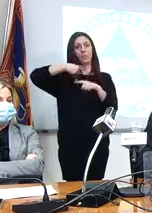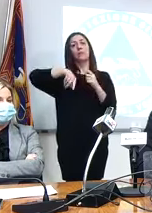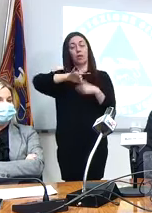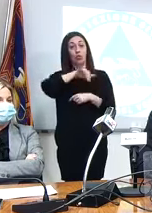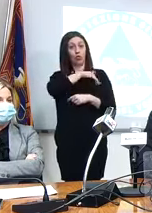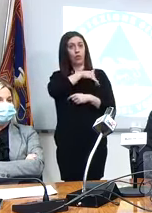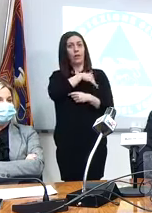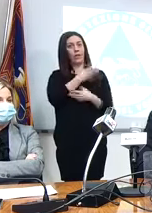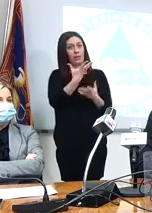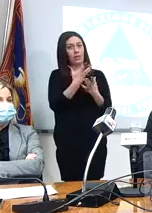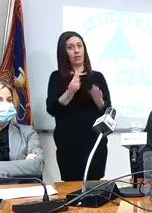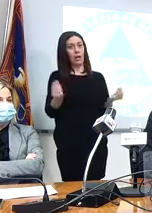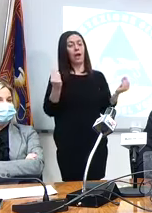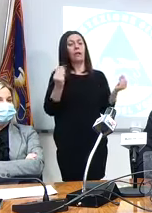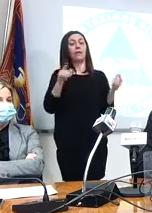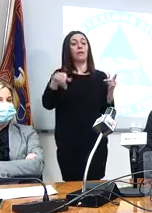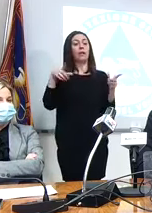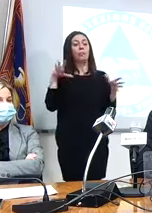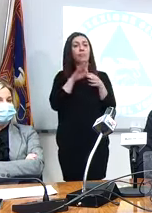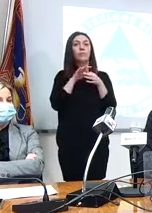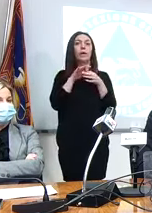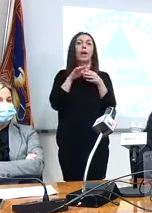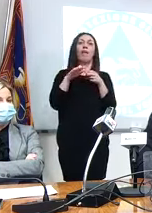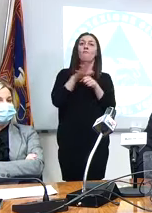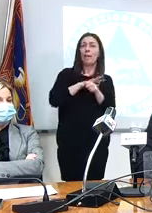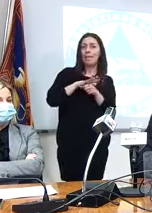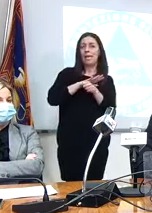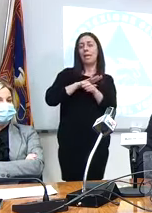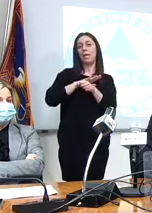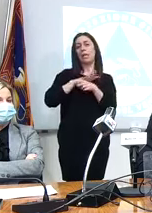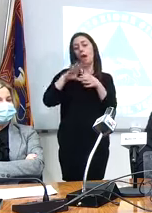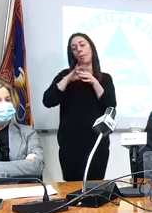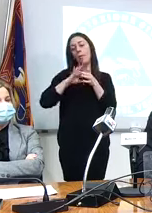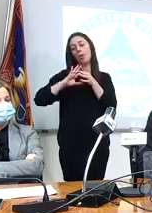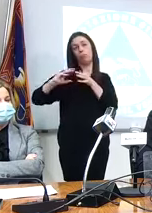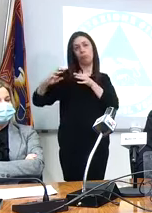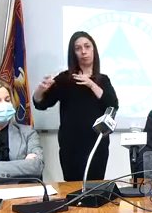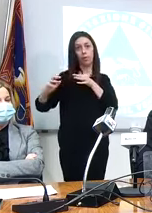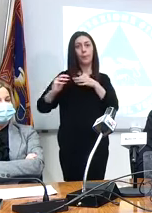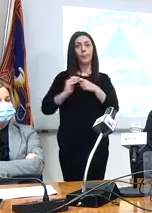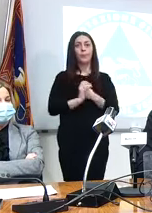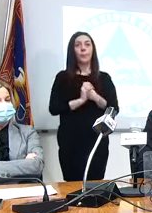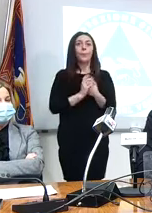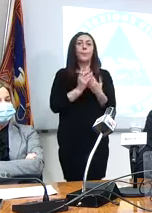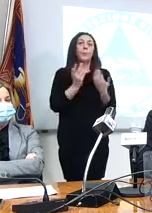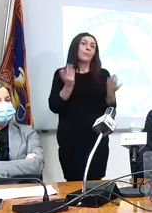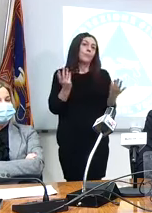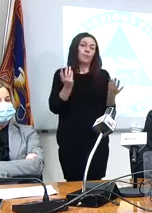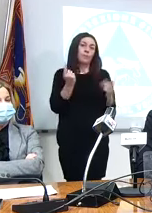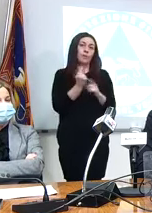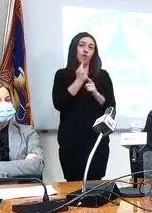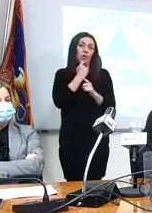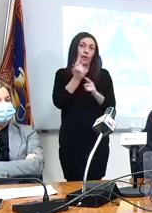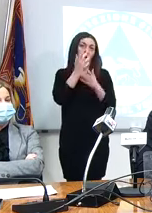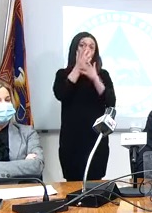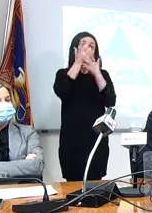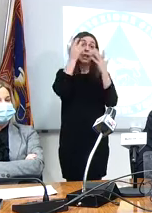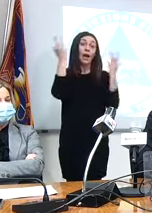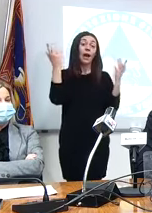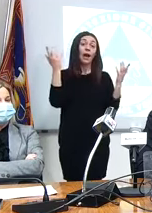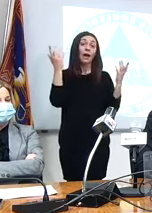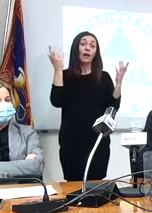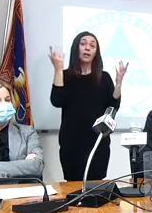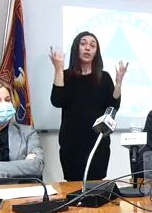popolazione importante, dietro sono le famiglie, le frequentazioni, eccetera. È innegabile che la letteratura